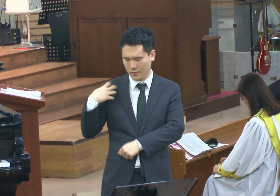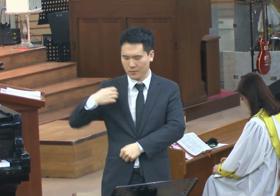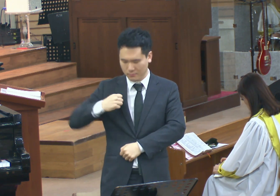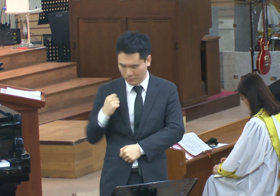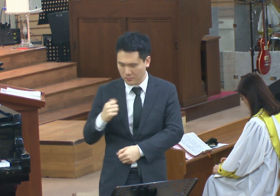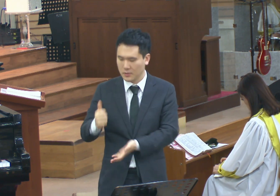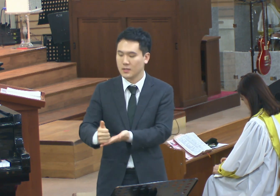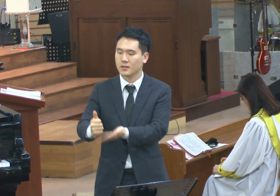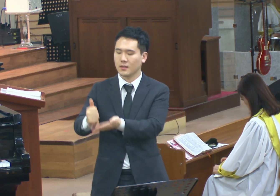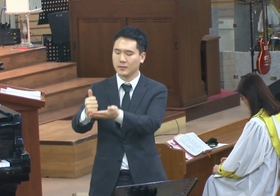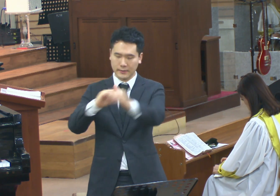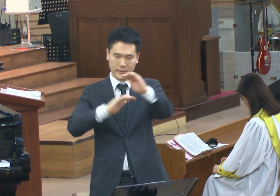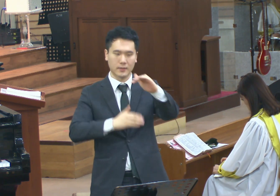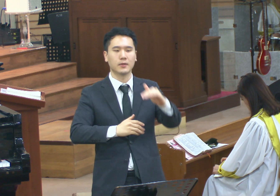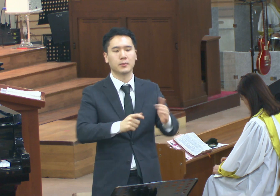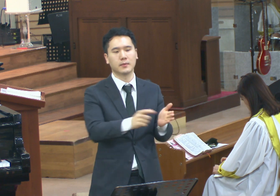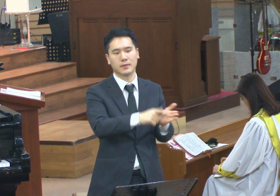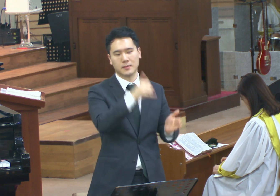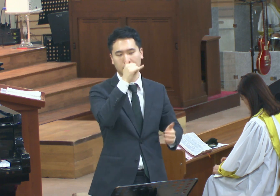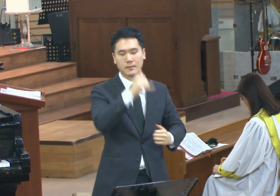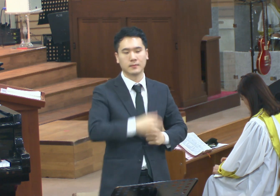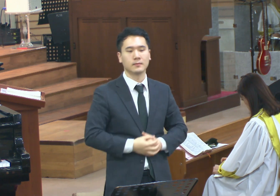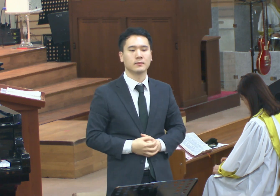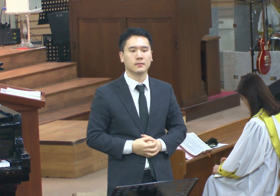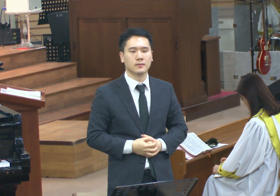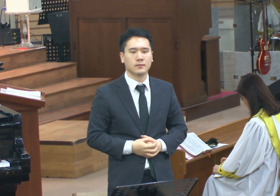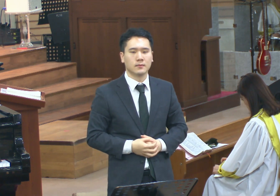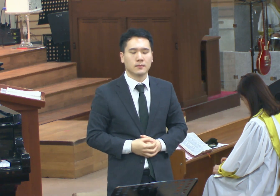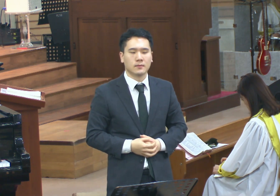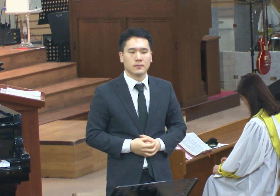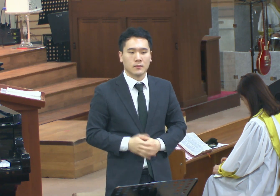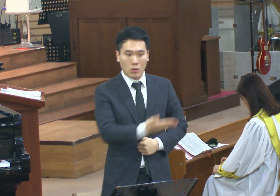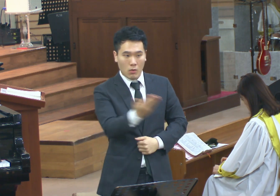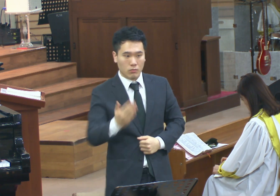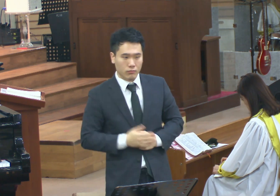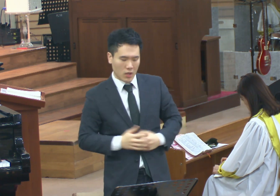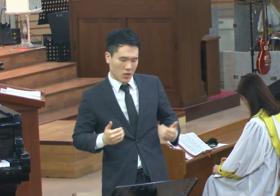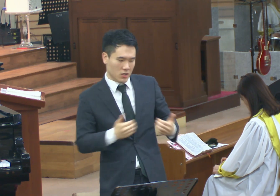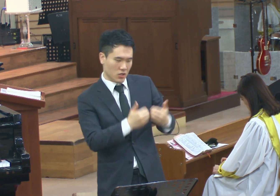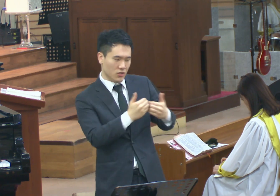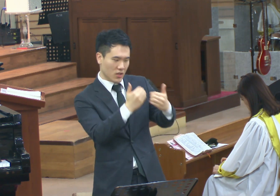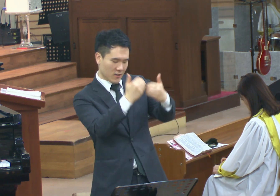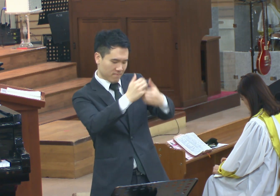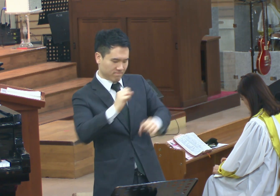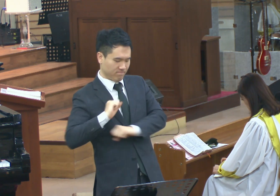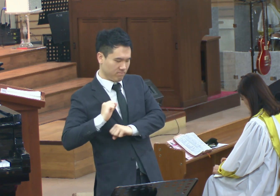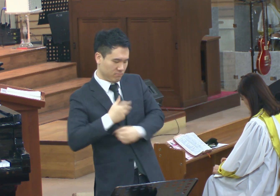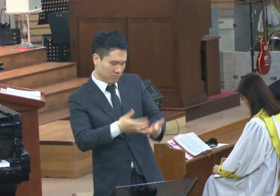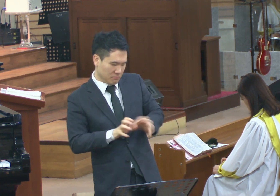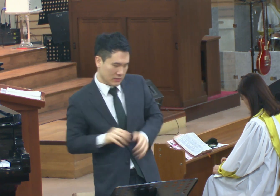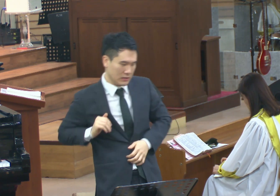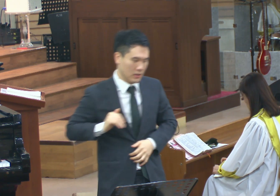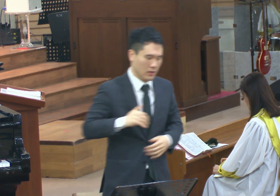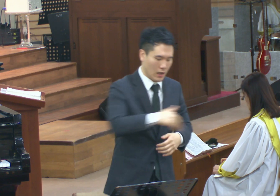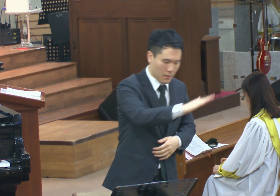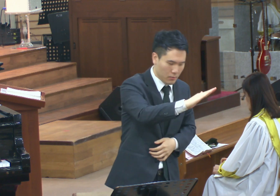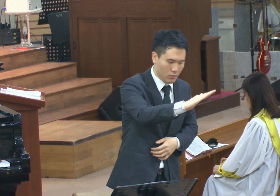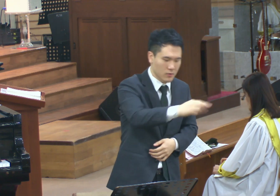이야기라고 볼 수가 있습니다. 여러분 전쟁에 가서 이렇게 싸우는데 생명을 걸고 싸우잖아요. 그들이